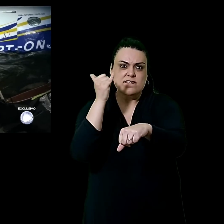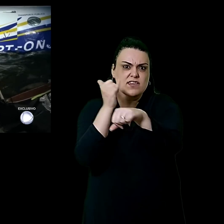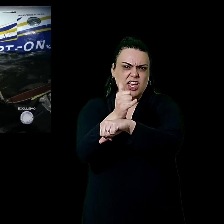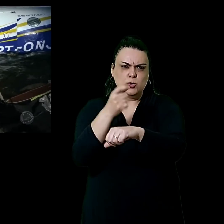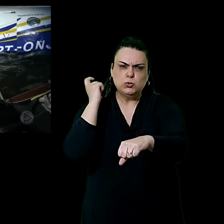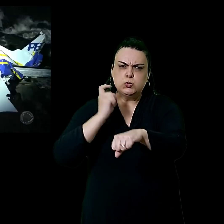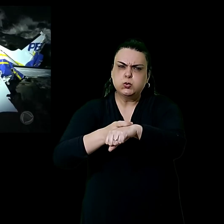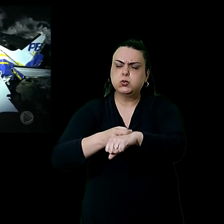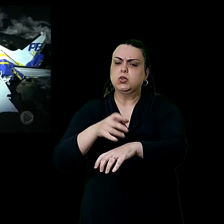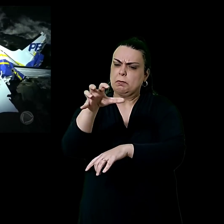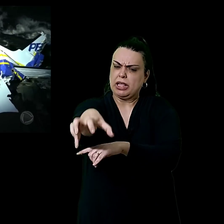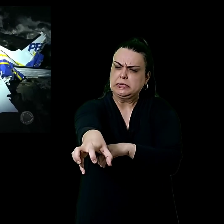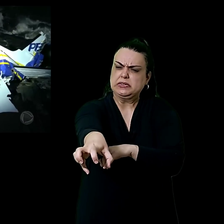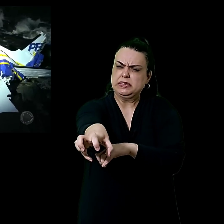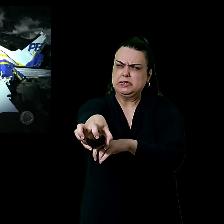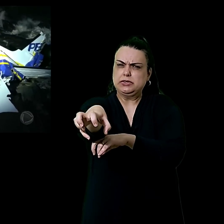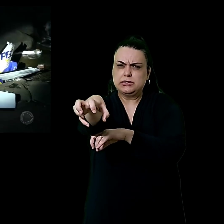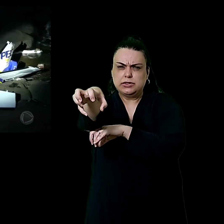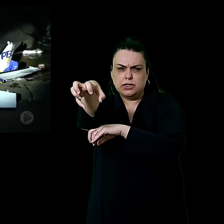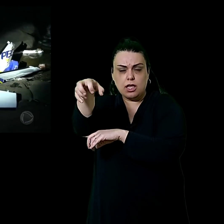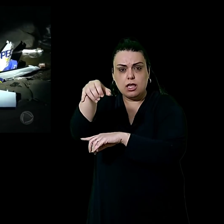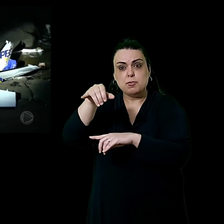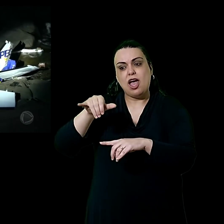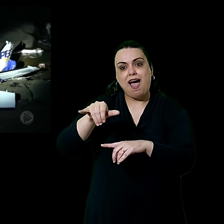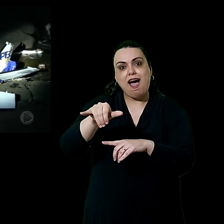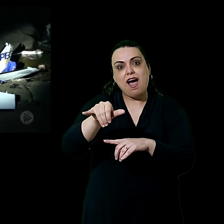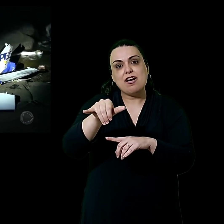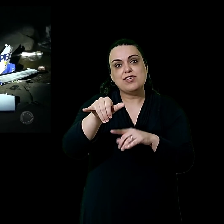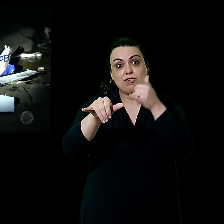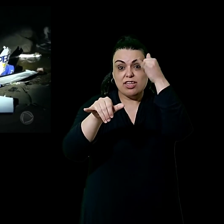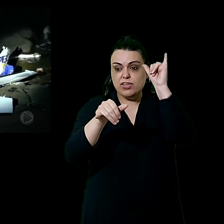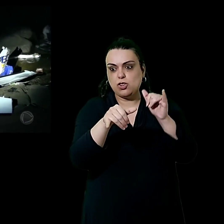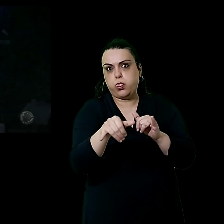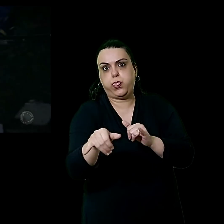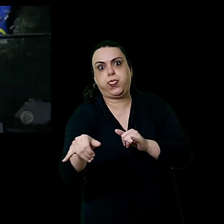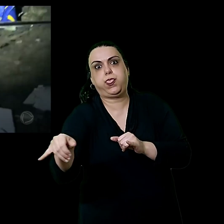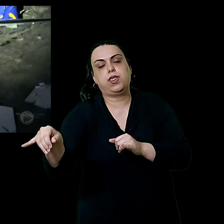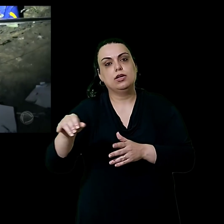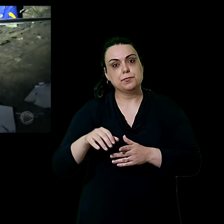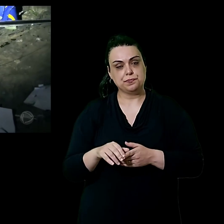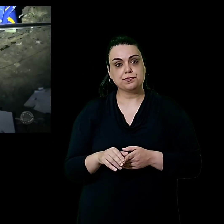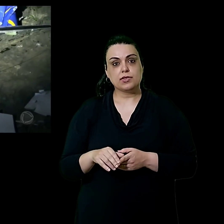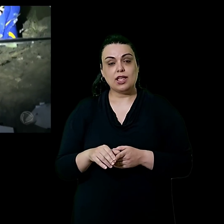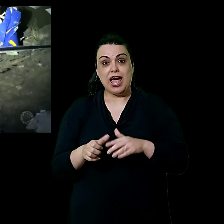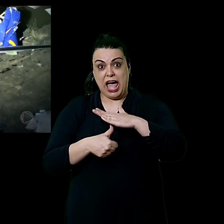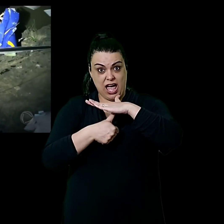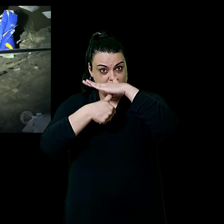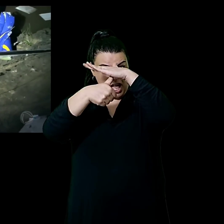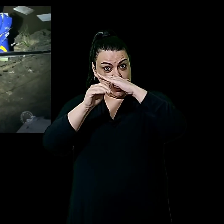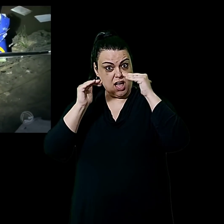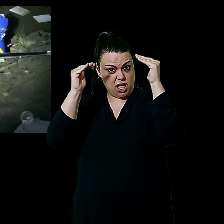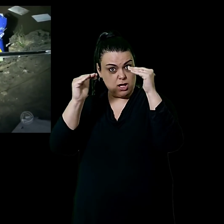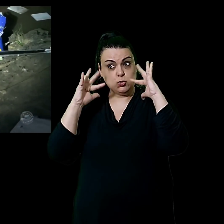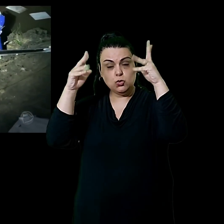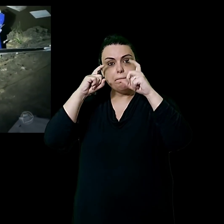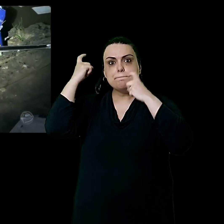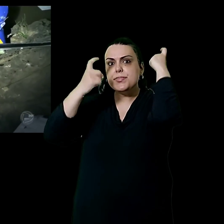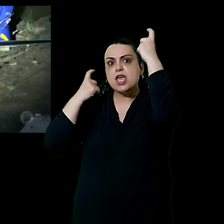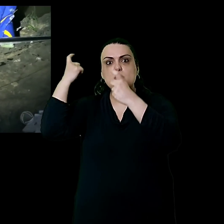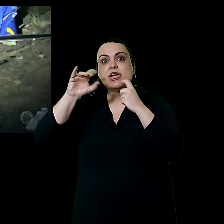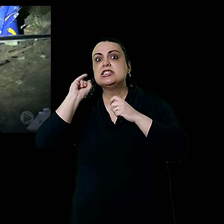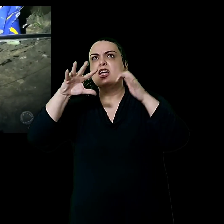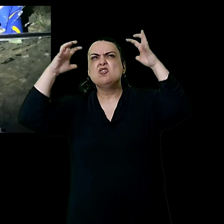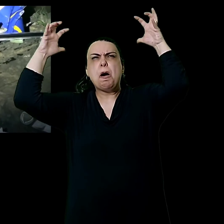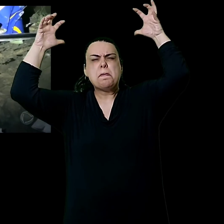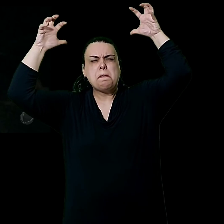foram usados para remover a aeronave do curso da água na noite de ontem. A preocupação das autoridades era de